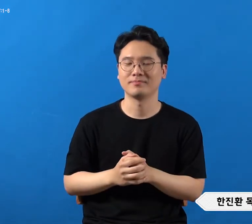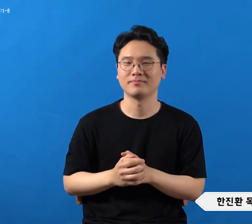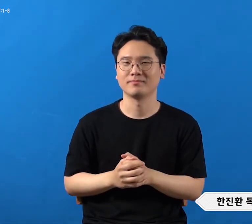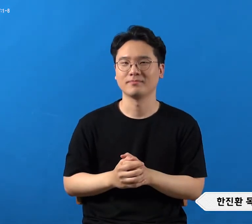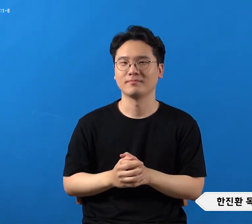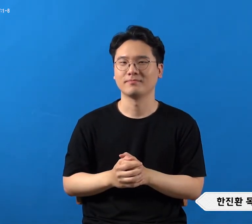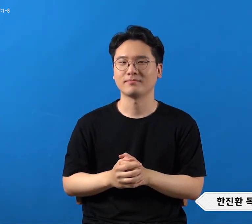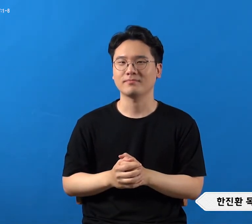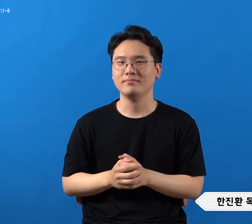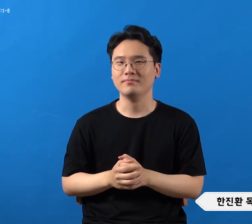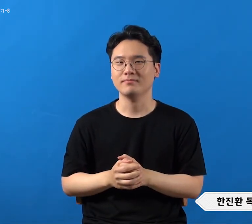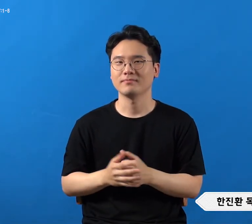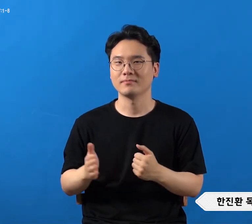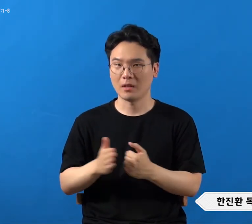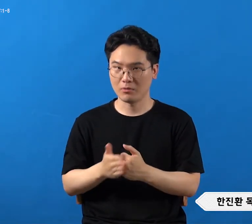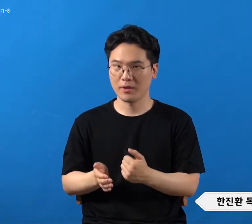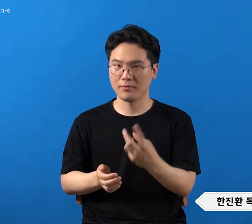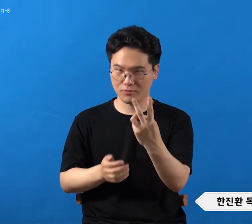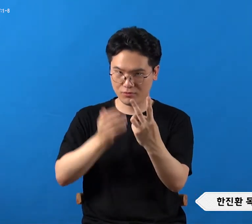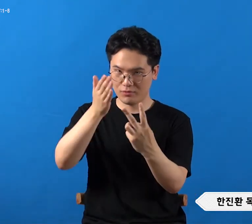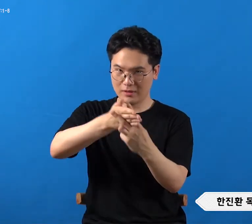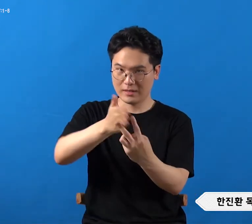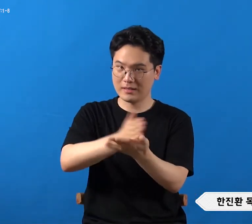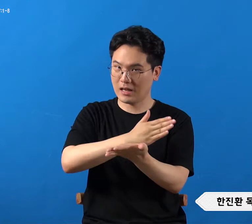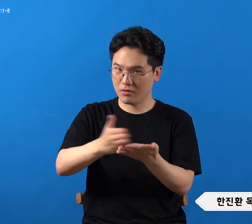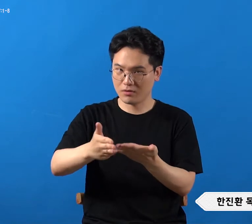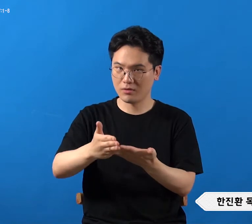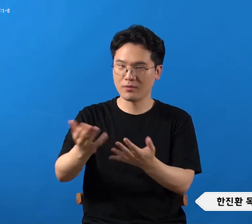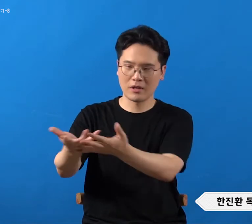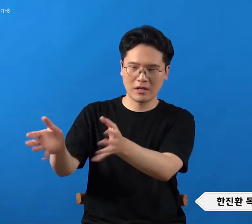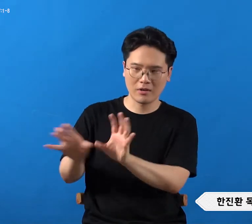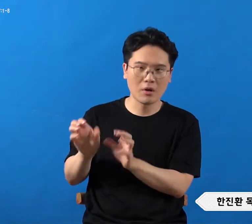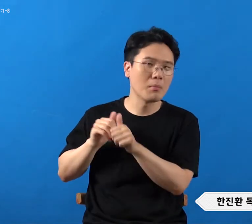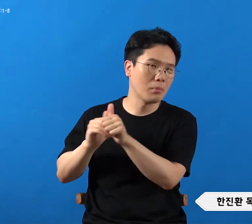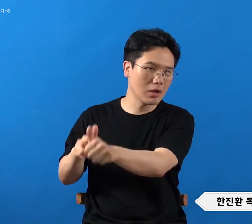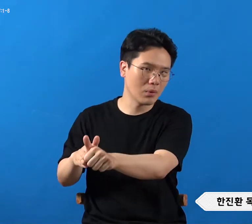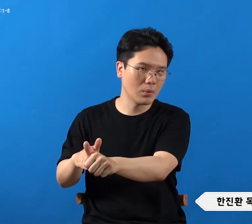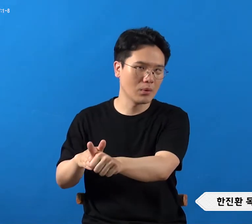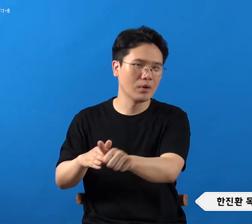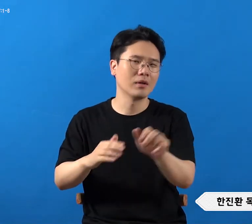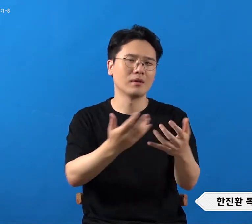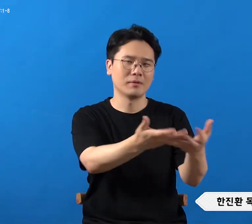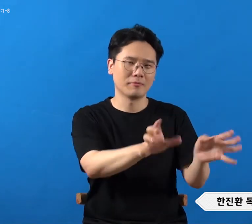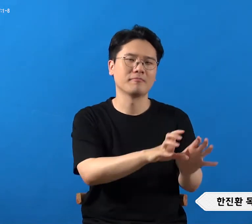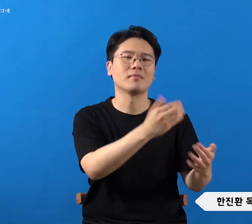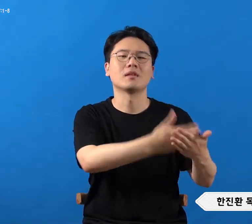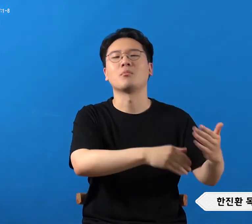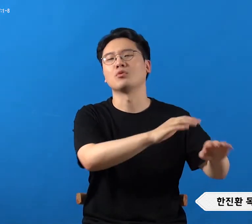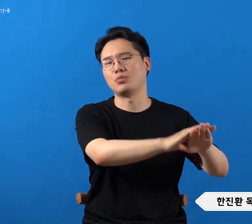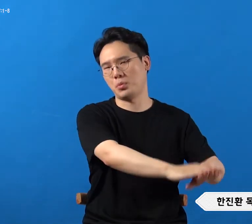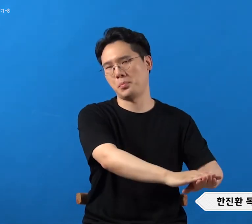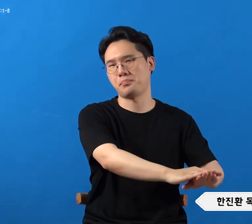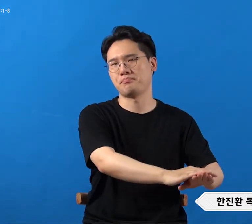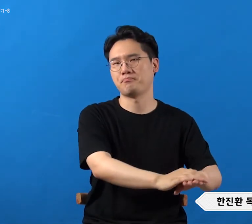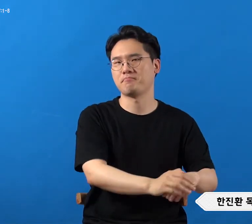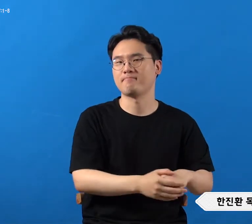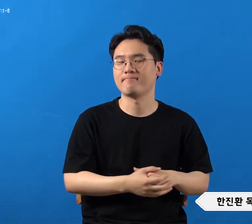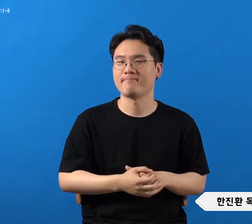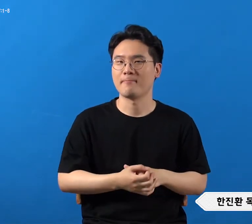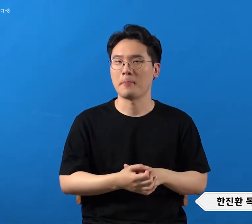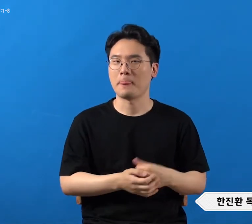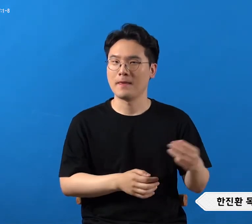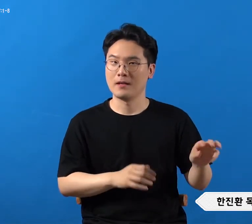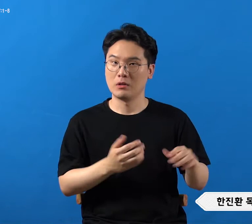그래서 300명은 정예병사이기 때문에 남겨둔 것이다. 그게 아닙니다. 300명도 돌아간